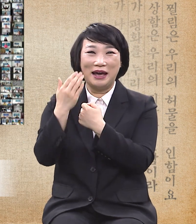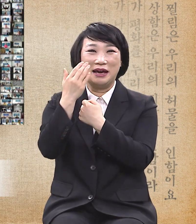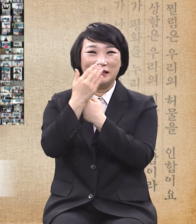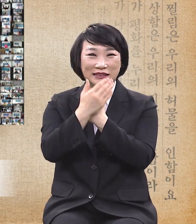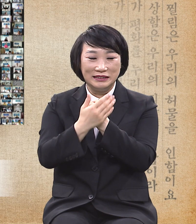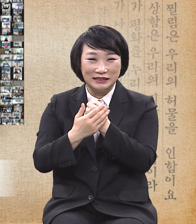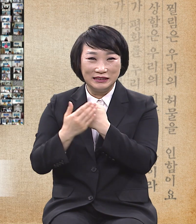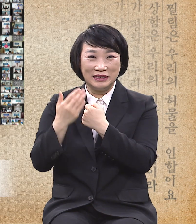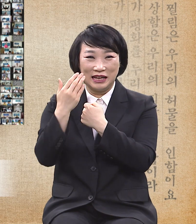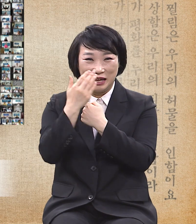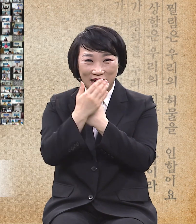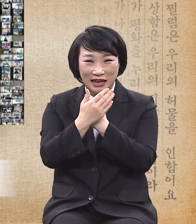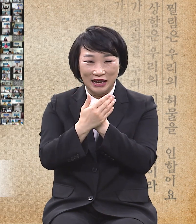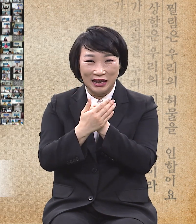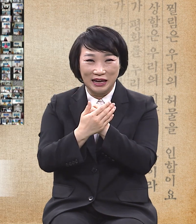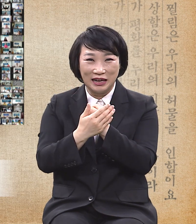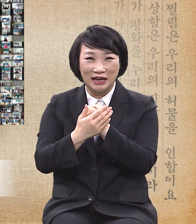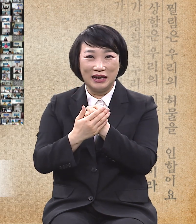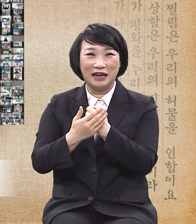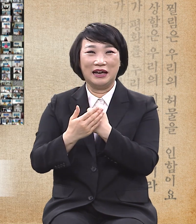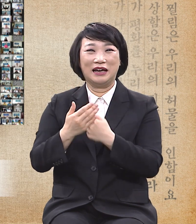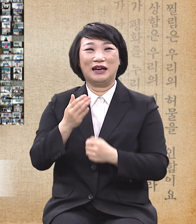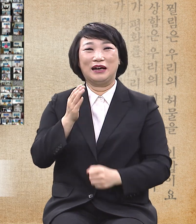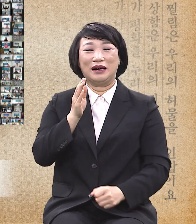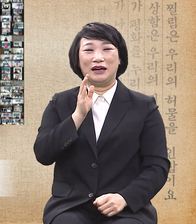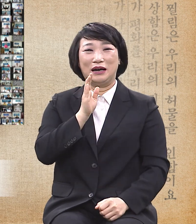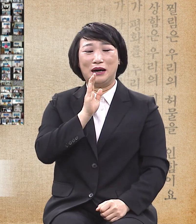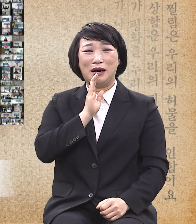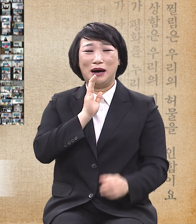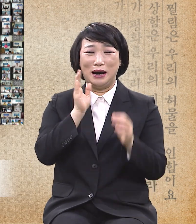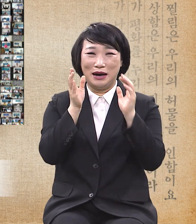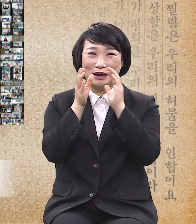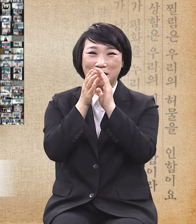하나님의 은혜.